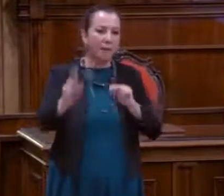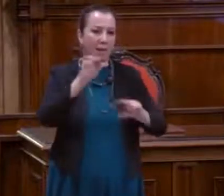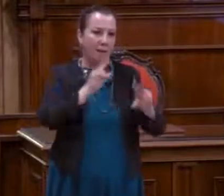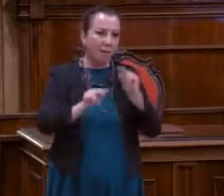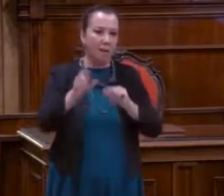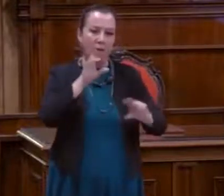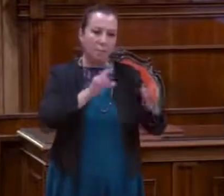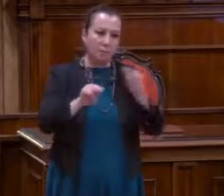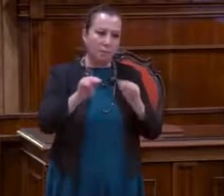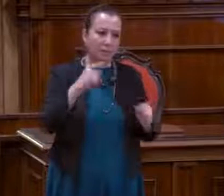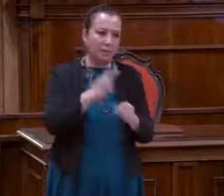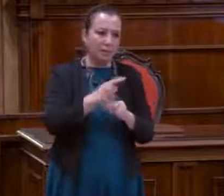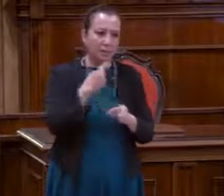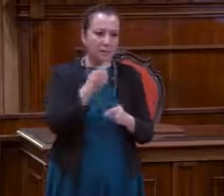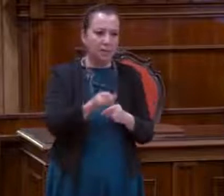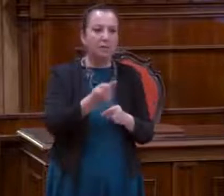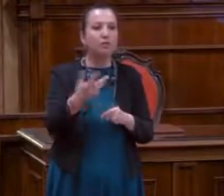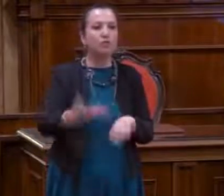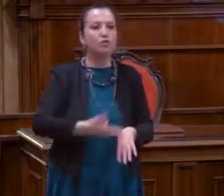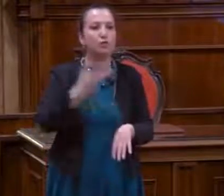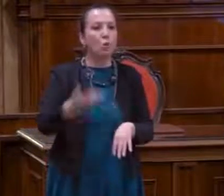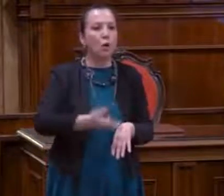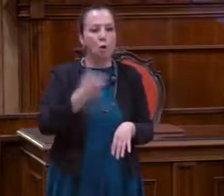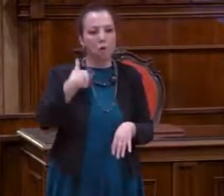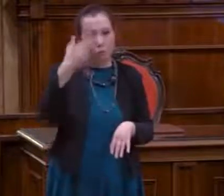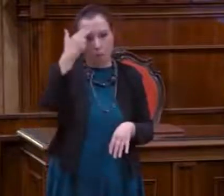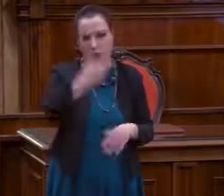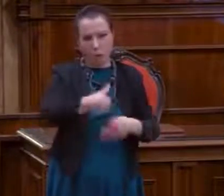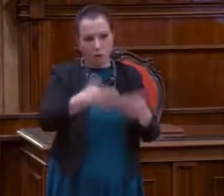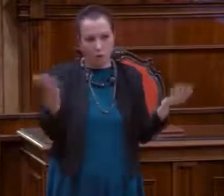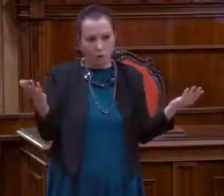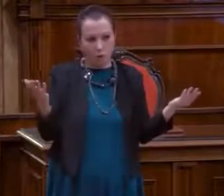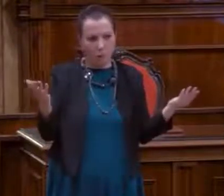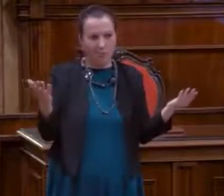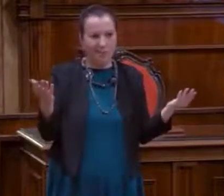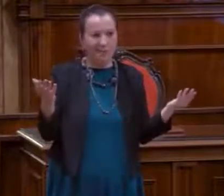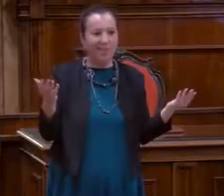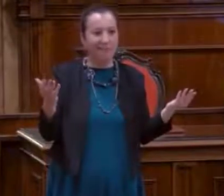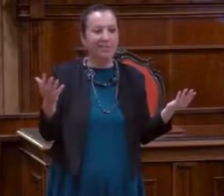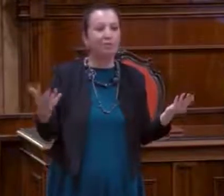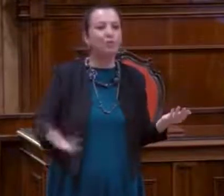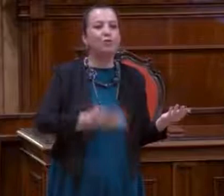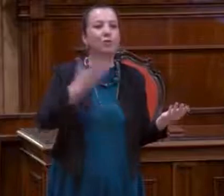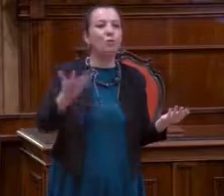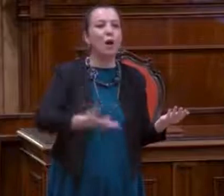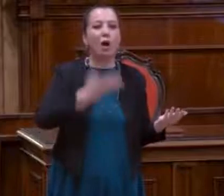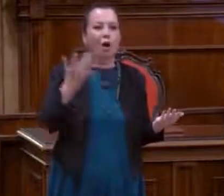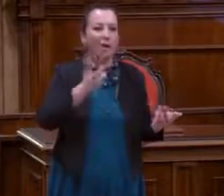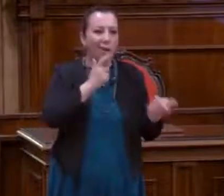ho iniziato a parlare loro, e se vi devo dire quello che ho detto in quelle 5 ore non me lo ricordo più, perché sono state 5 ore